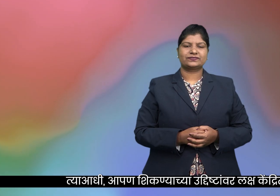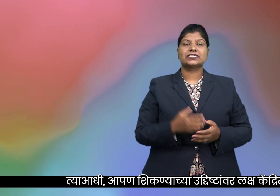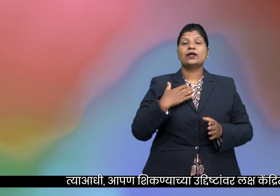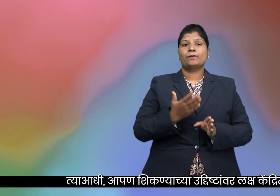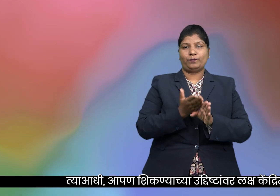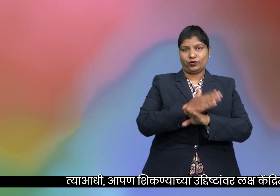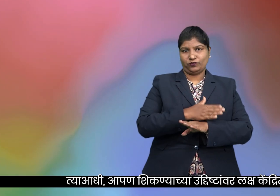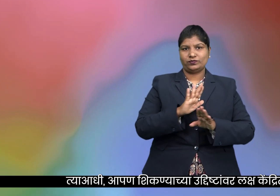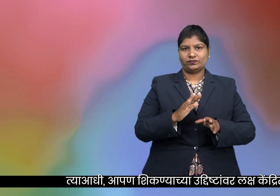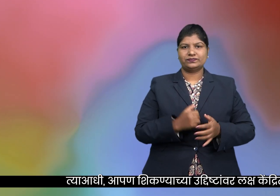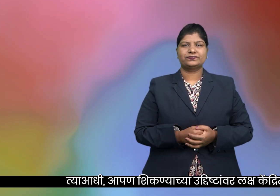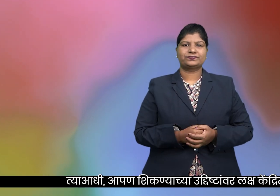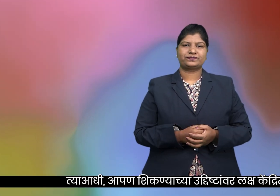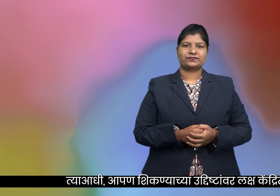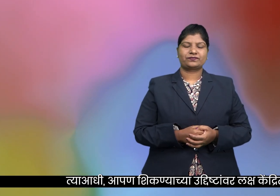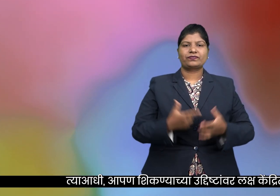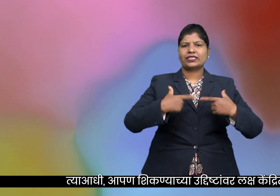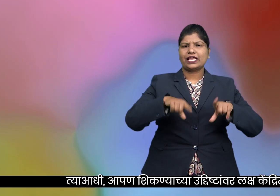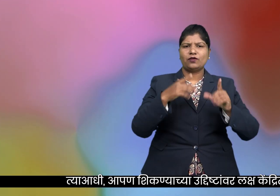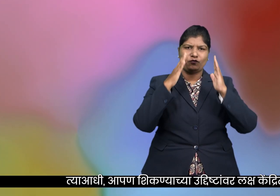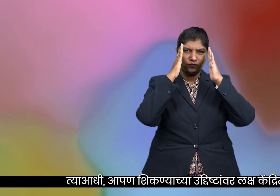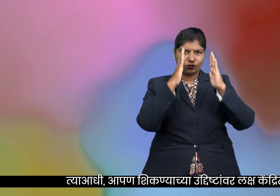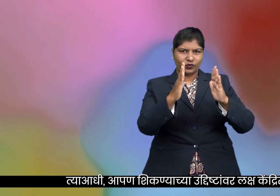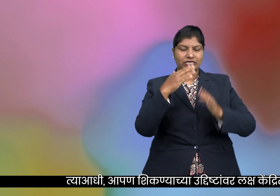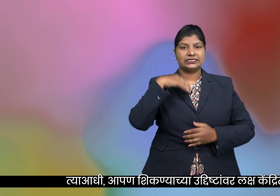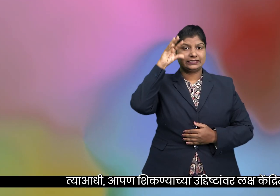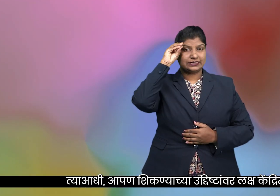त्याआधी आपण शिकण्याच्या उद्दिष्टावर लक्ष केंद्रित करूया.